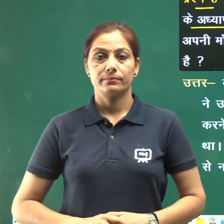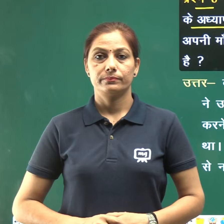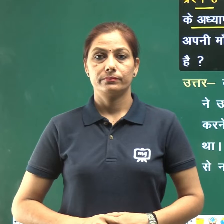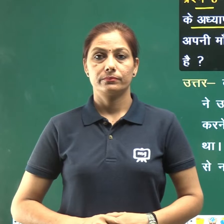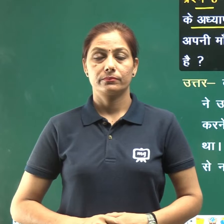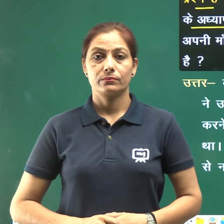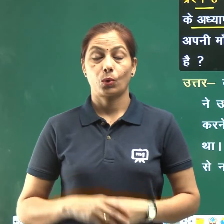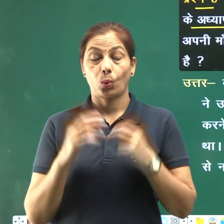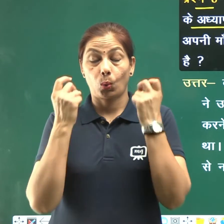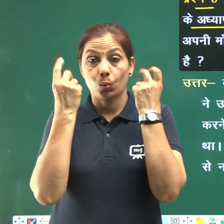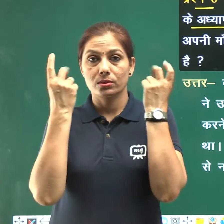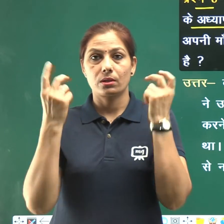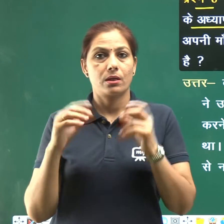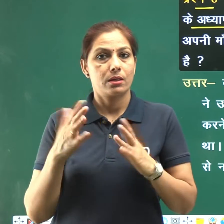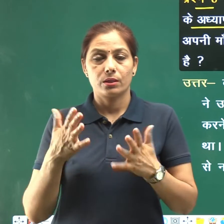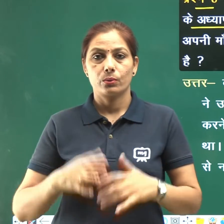नाराज न होकर